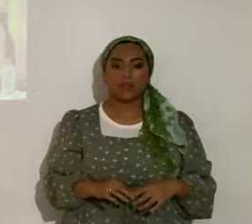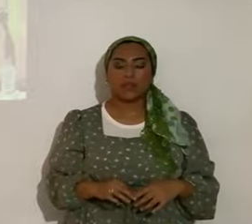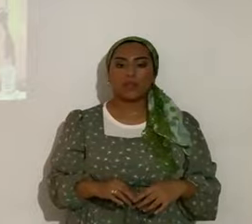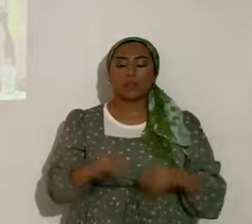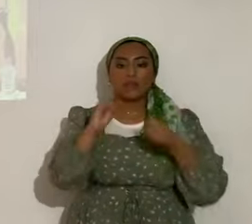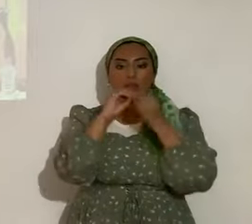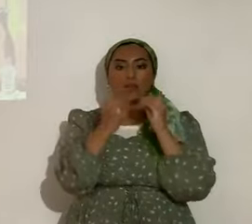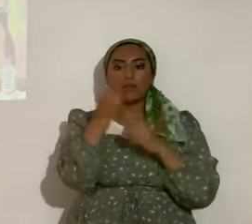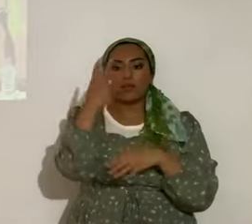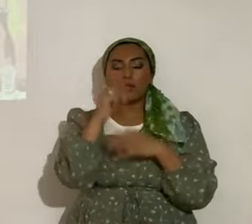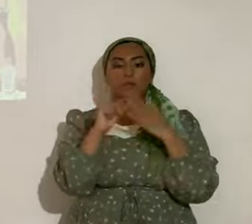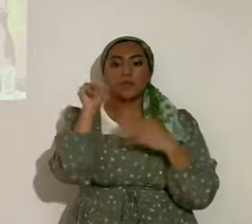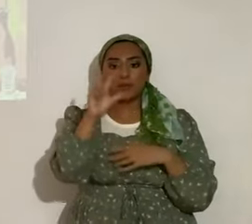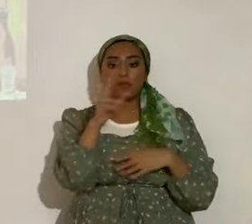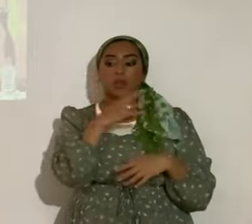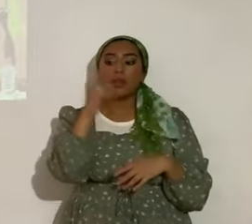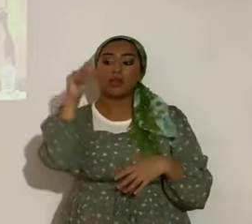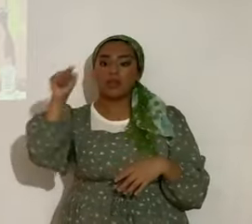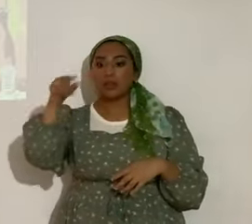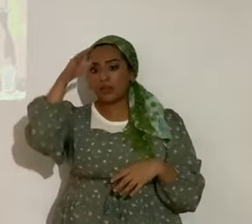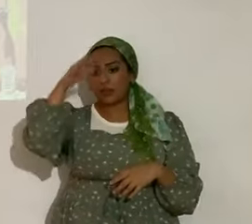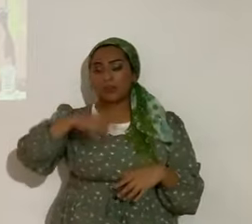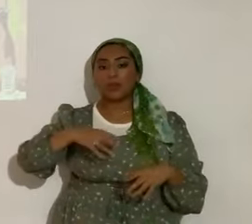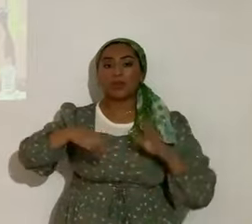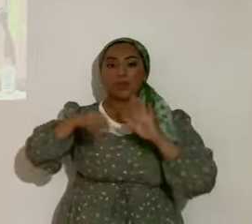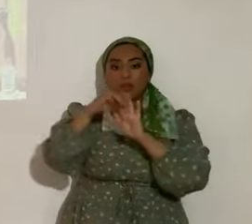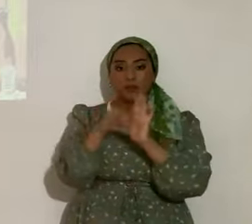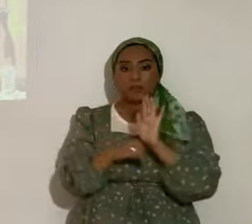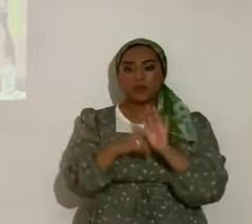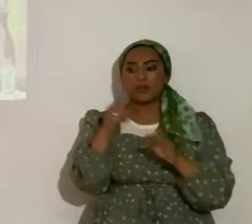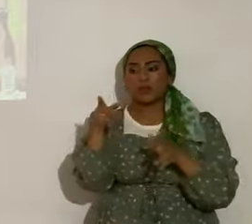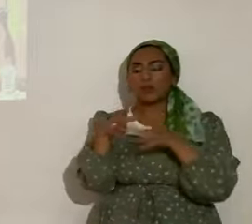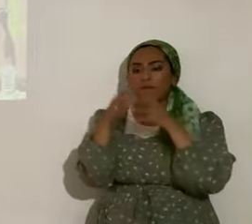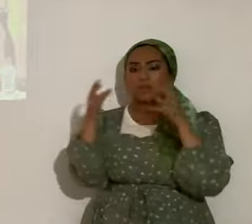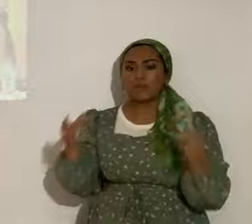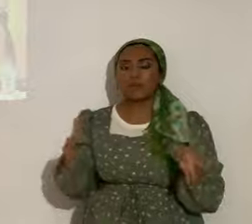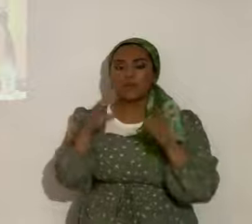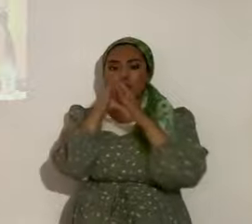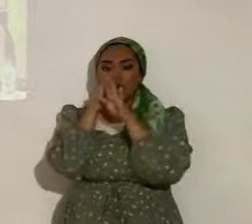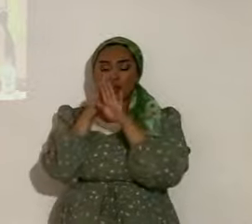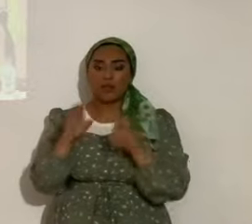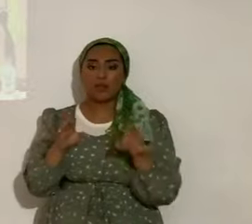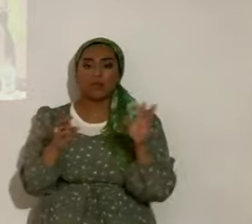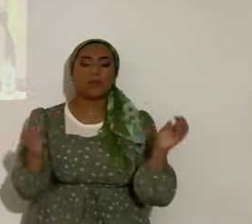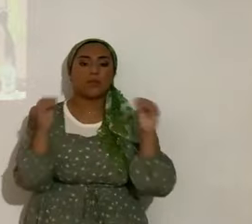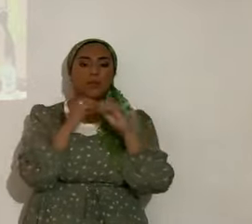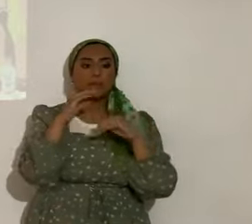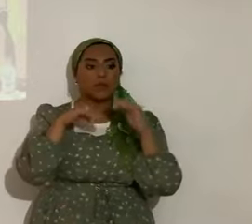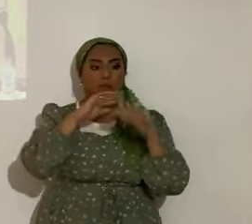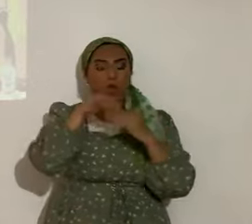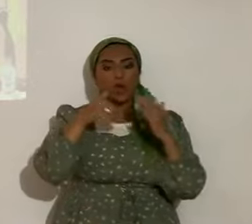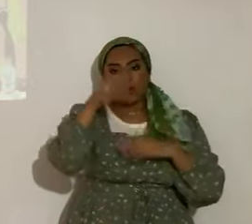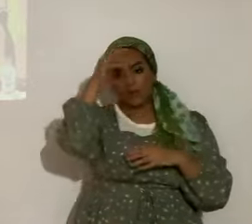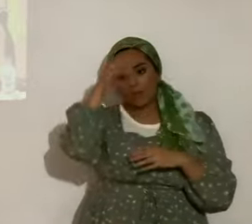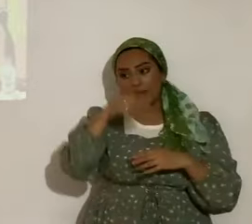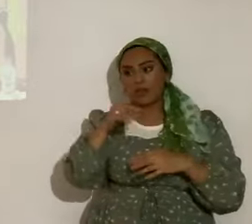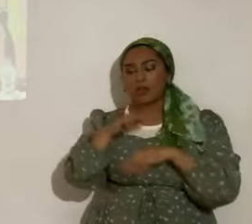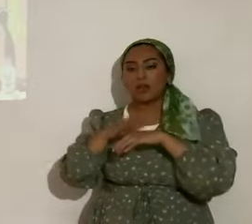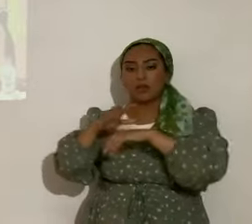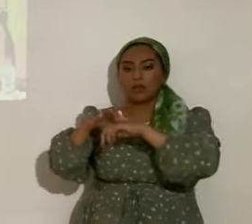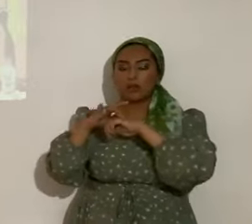Números 12, verso 3. Y aquel varón Moshe era muy manso, más que todos los hombres que había sobre la